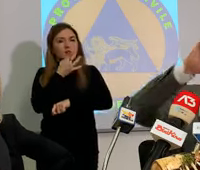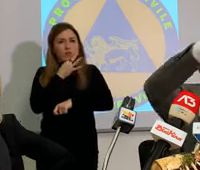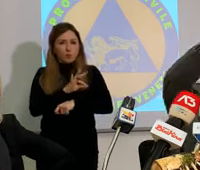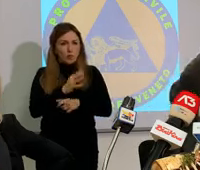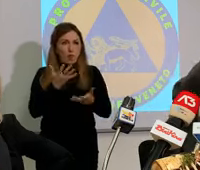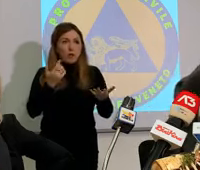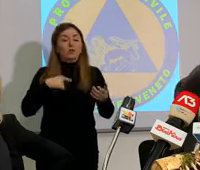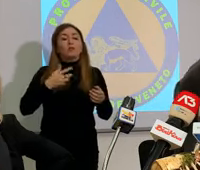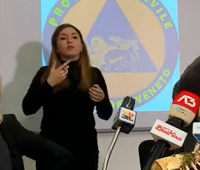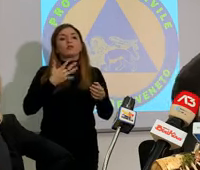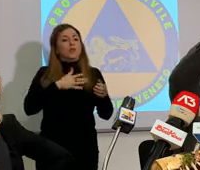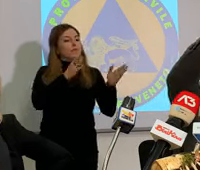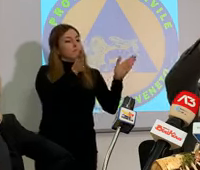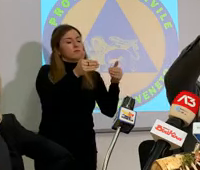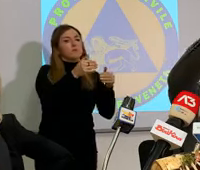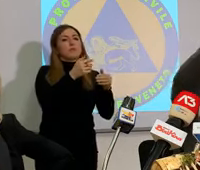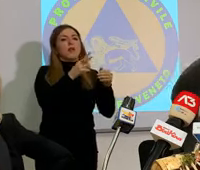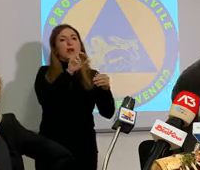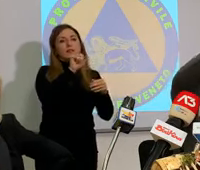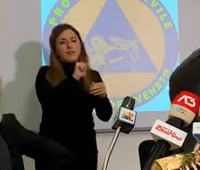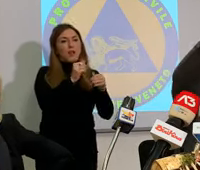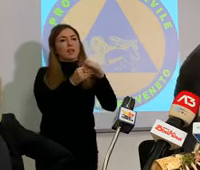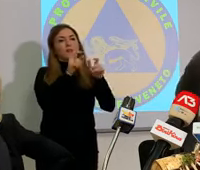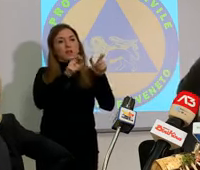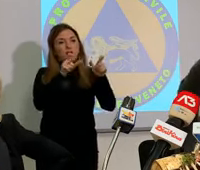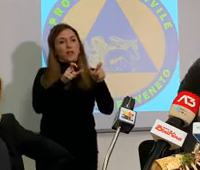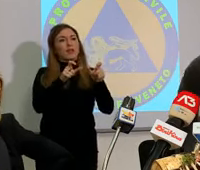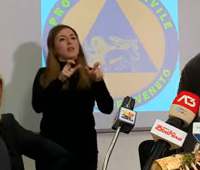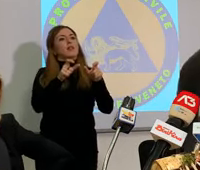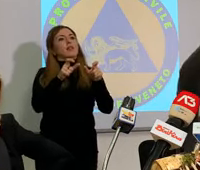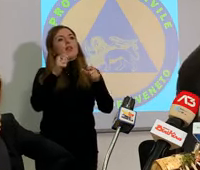le nostre categorie era se a dipendenti e lavoratori cooperative